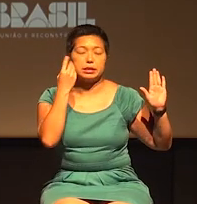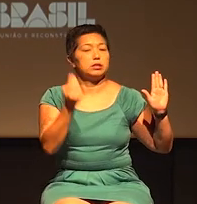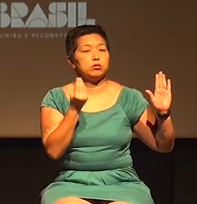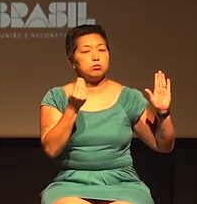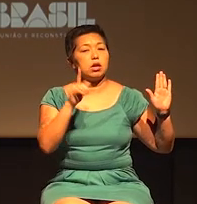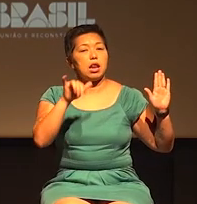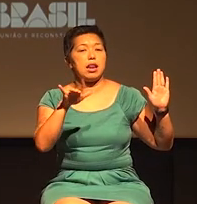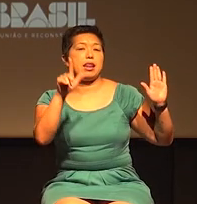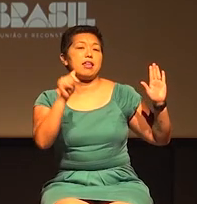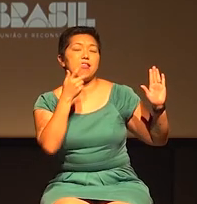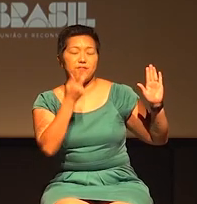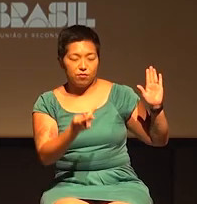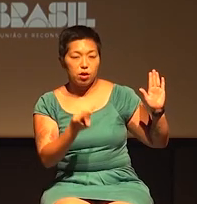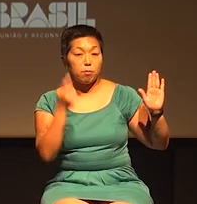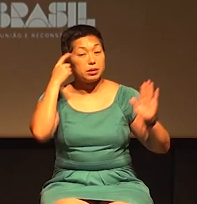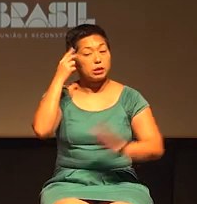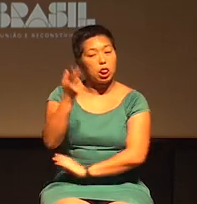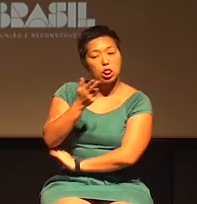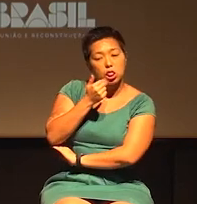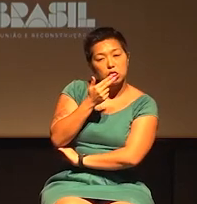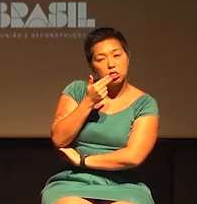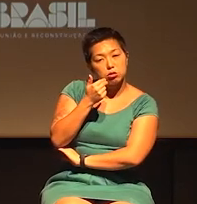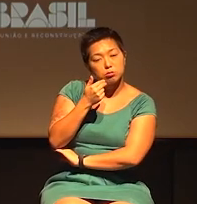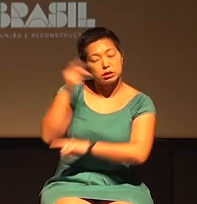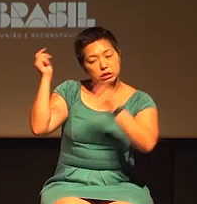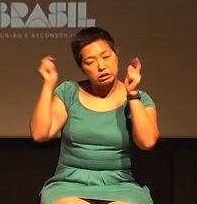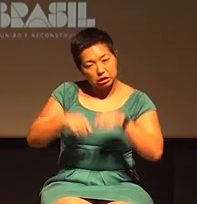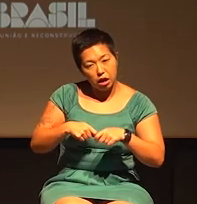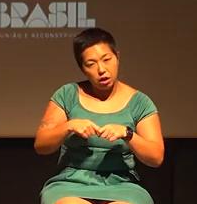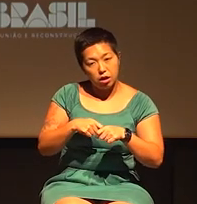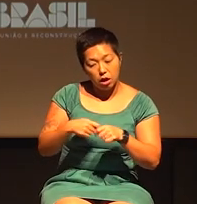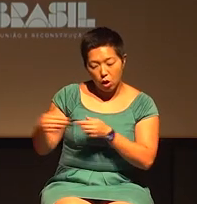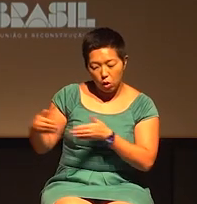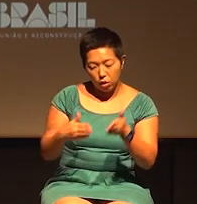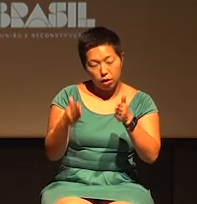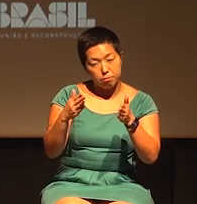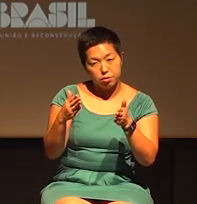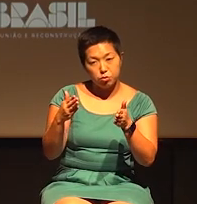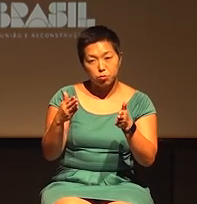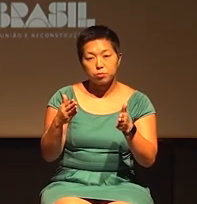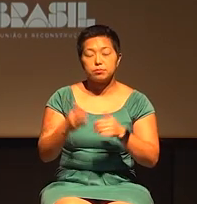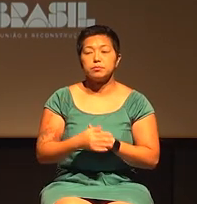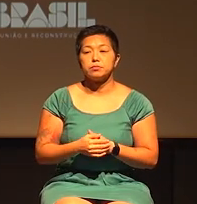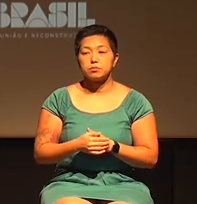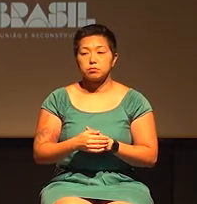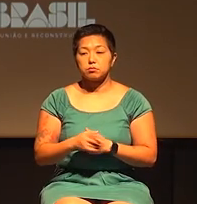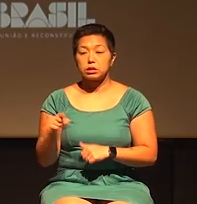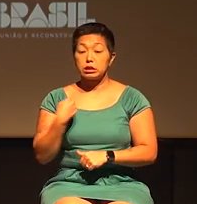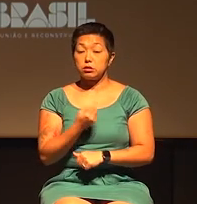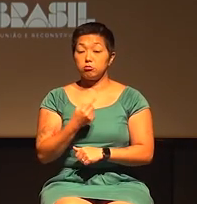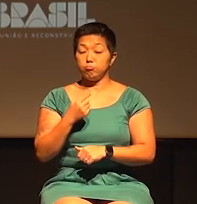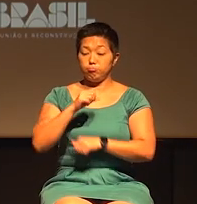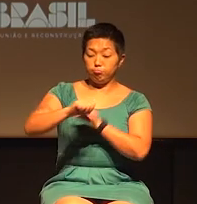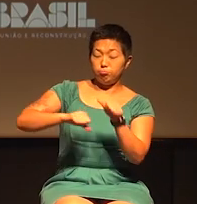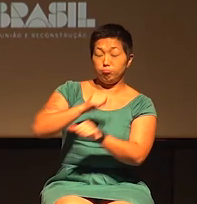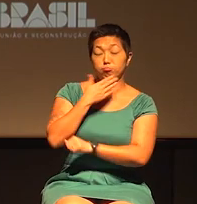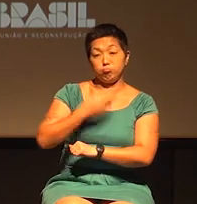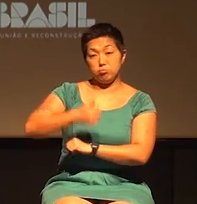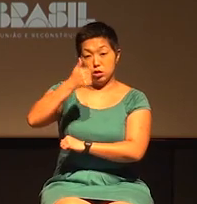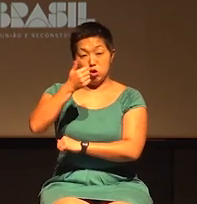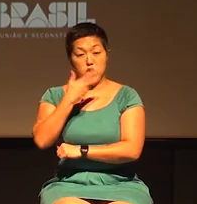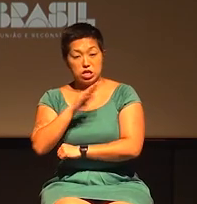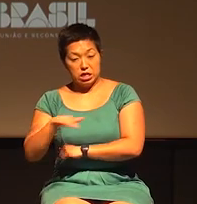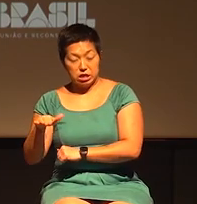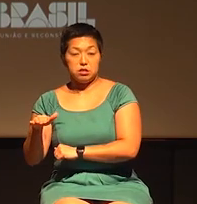aqui nutricionalmente falando nós estamos saindo num num caminho que que que nos faz melhor como país que as nossas